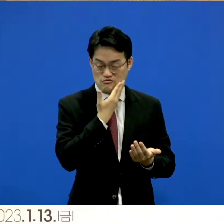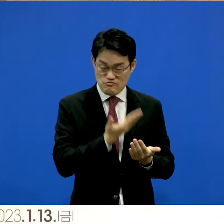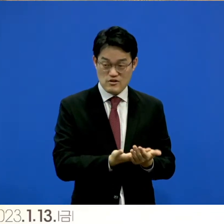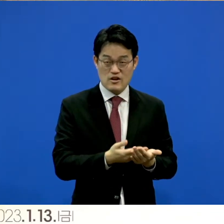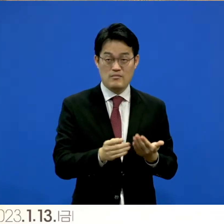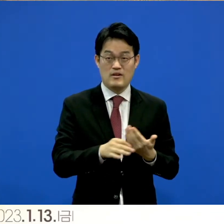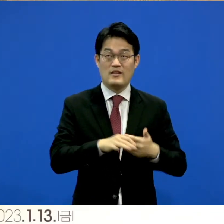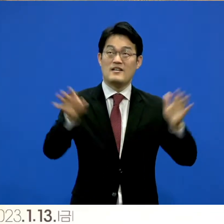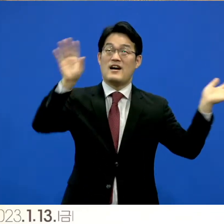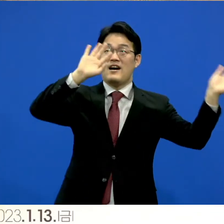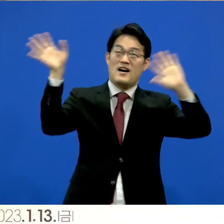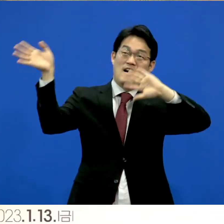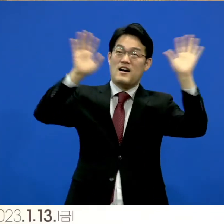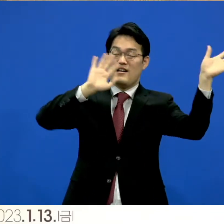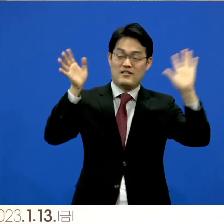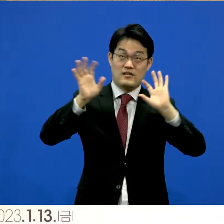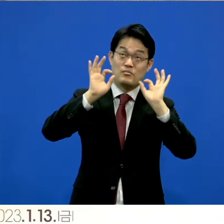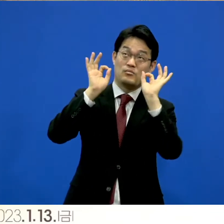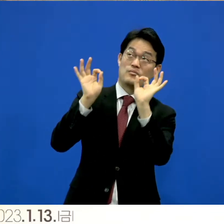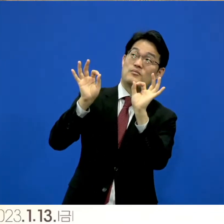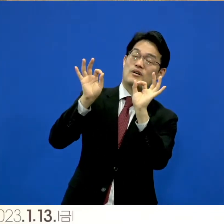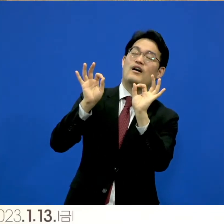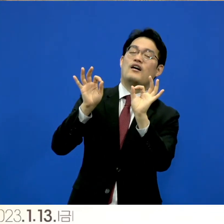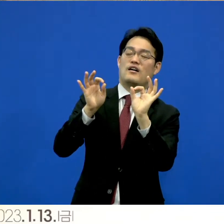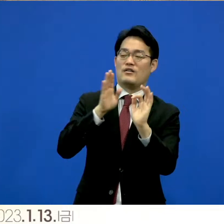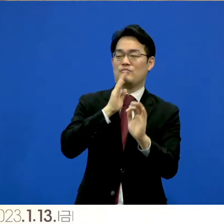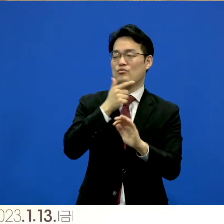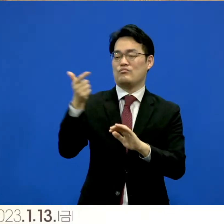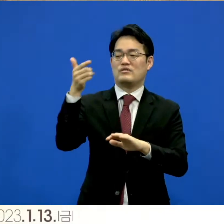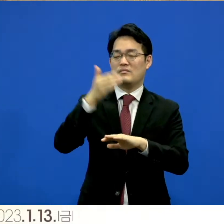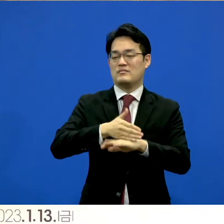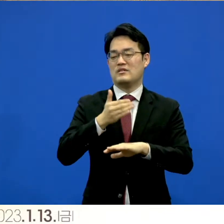손을 흔들고 이런 거 보면 정말 감사해.